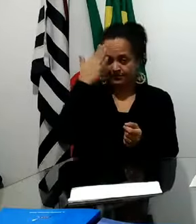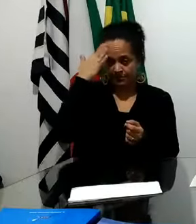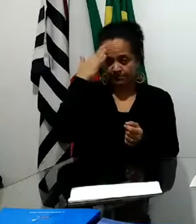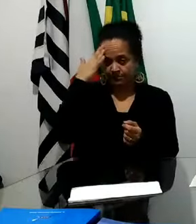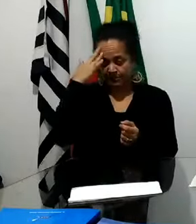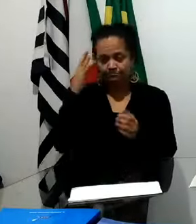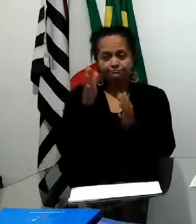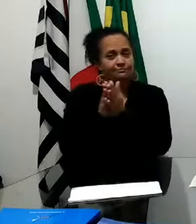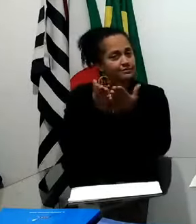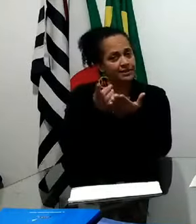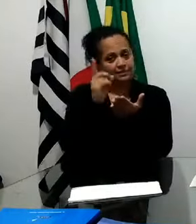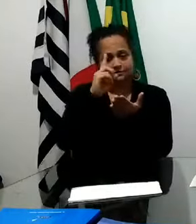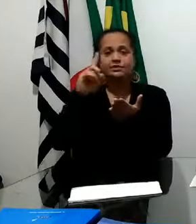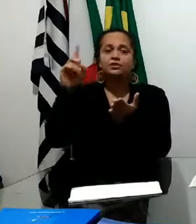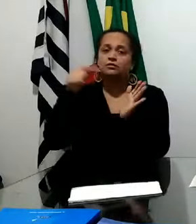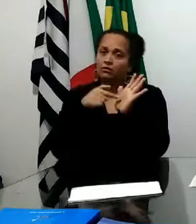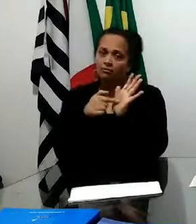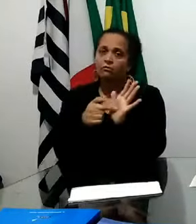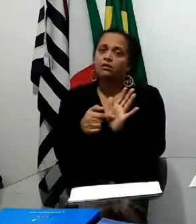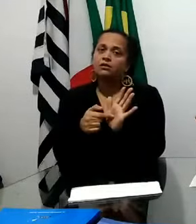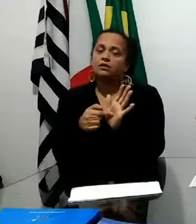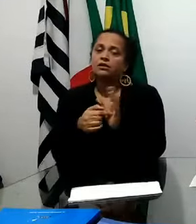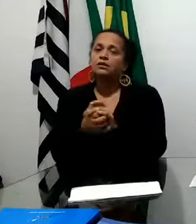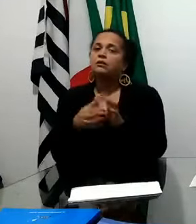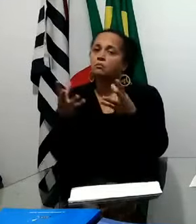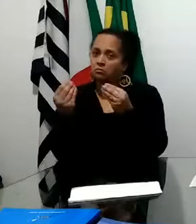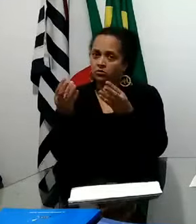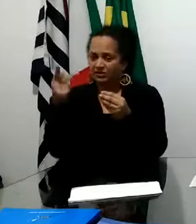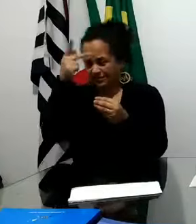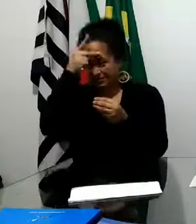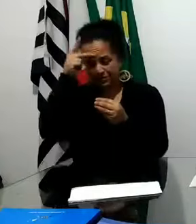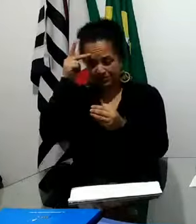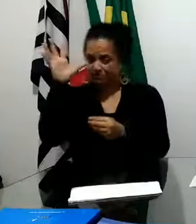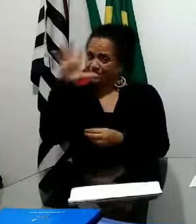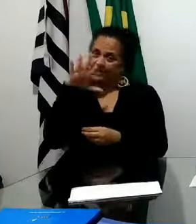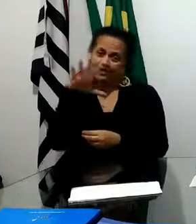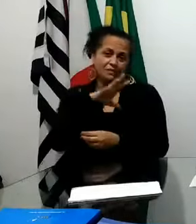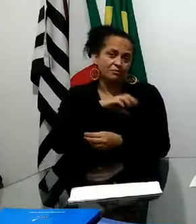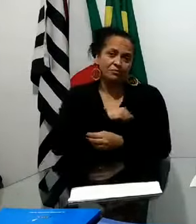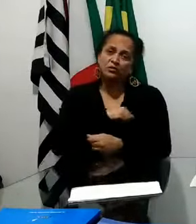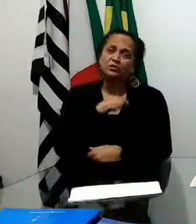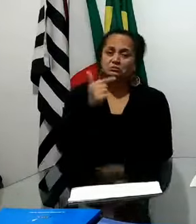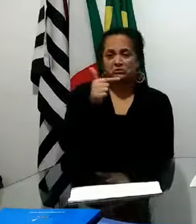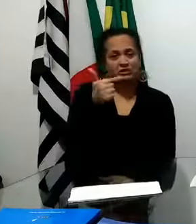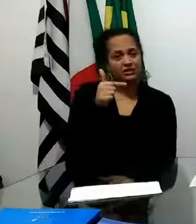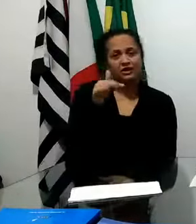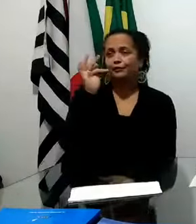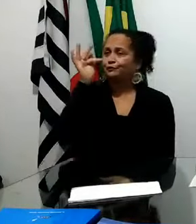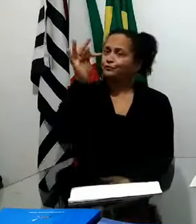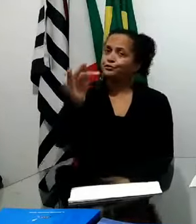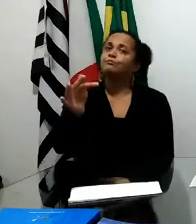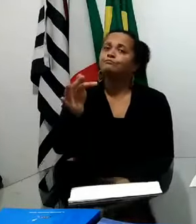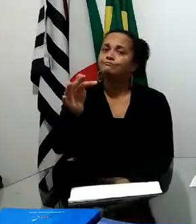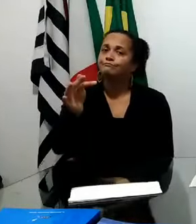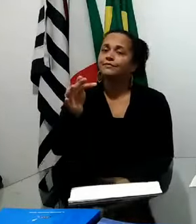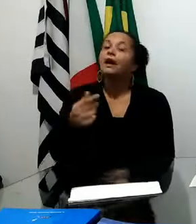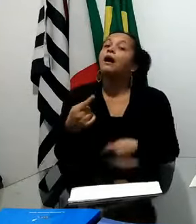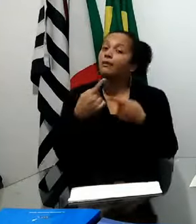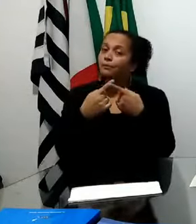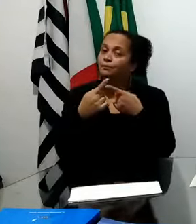dias o amor de quase todos vai esfriar, né, por conta do aumento do pecado. Mas, por